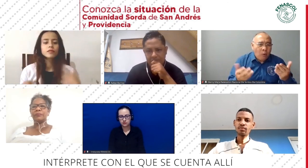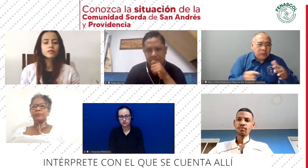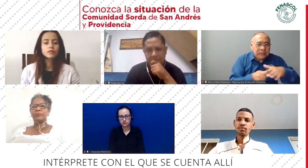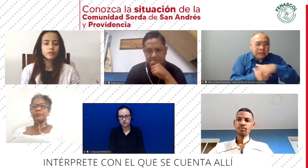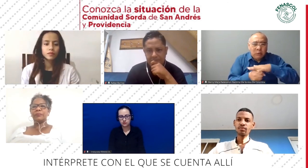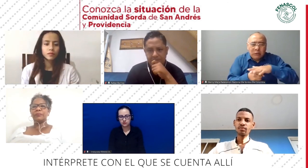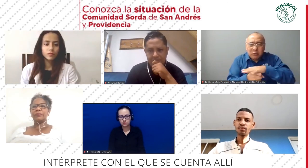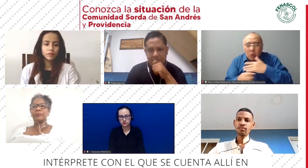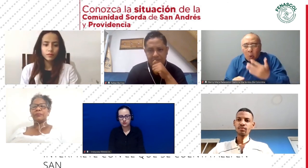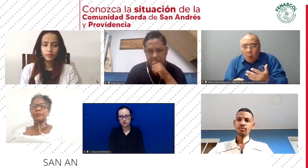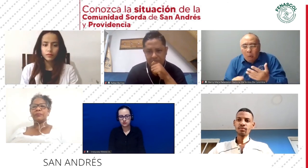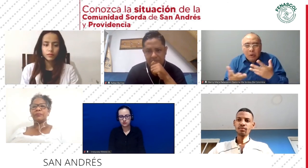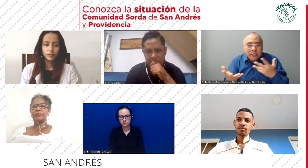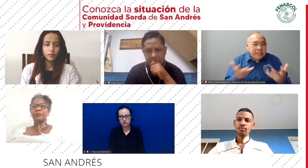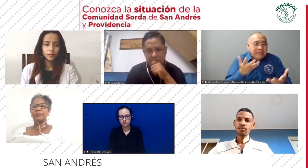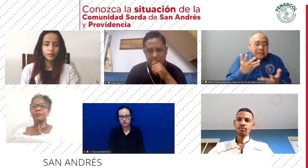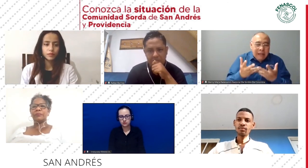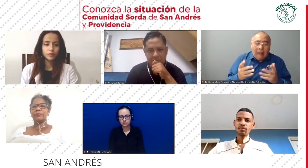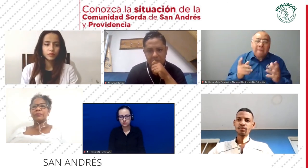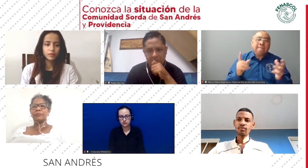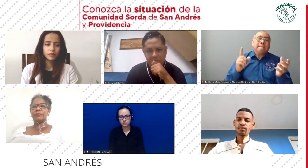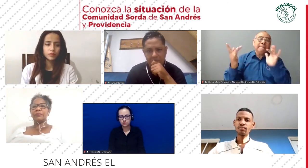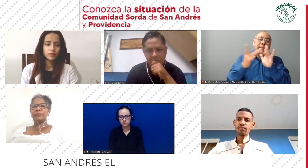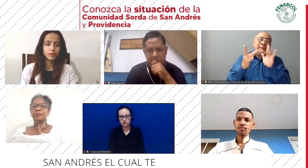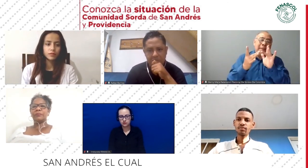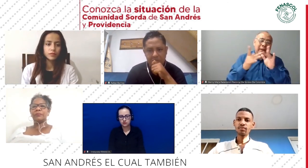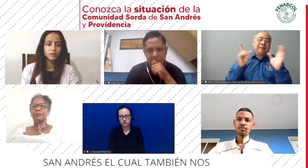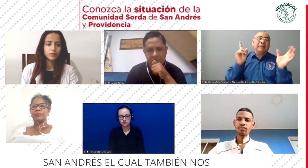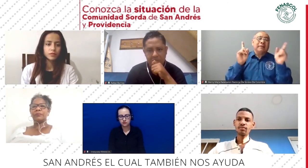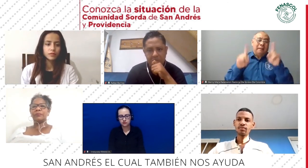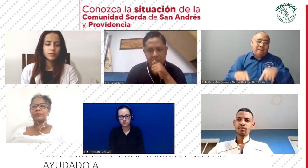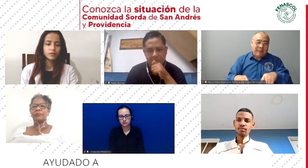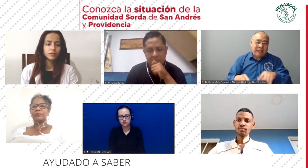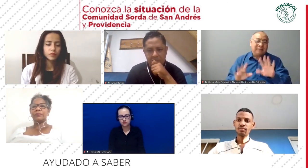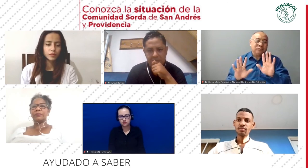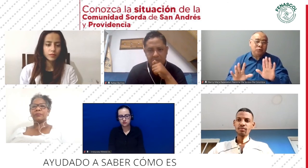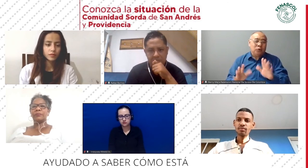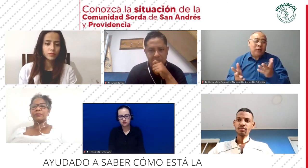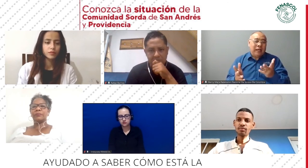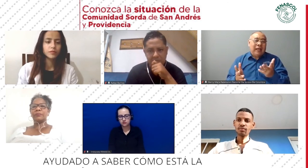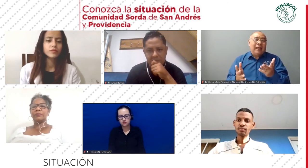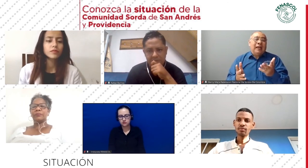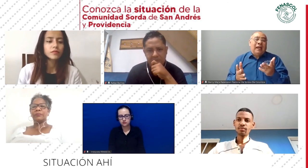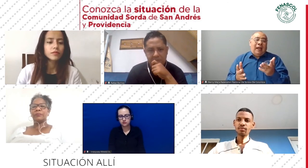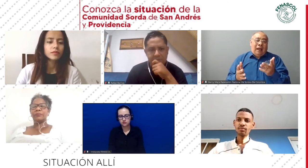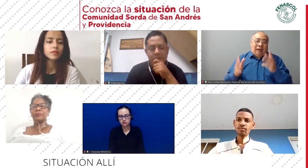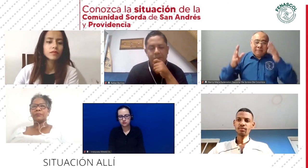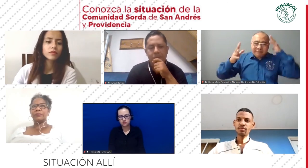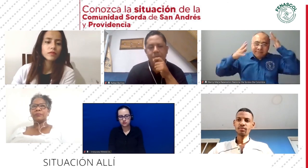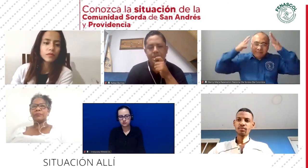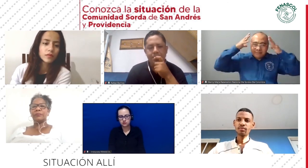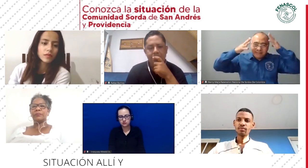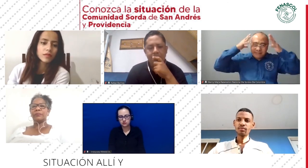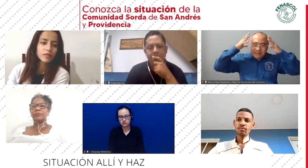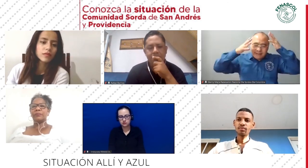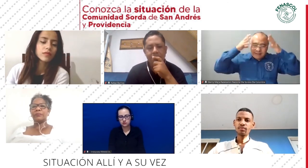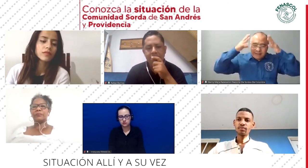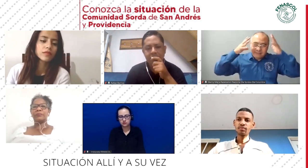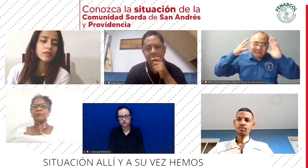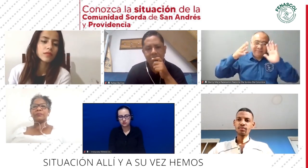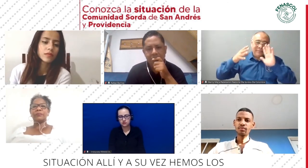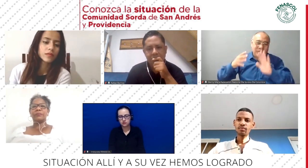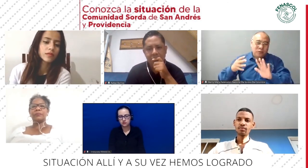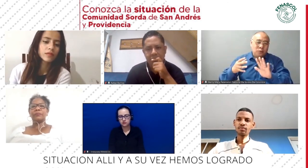en san andrés el cual también nos ha ayudado a saber cómo está la situación allí y a su vez